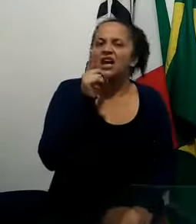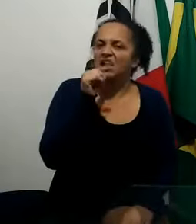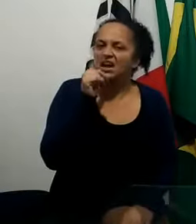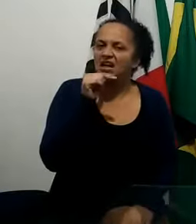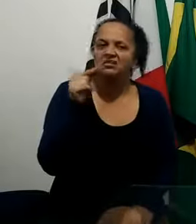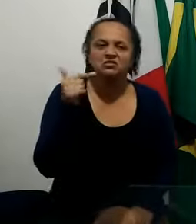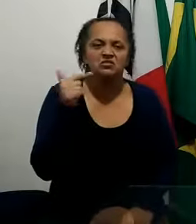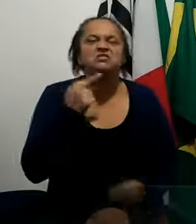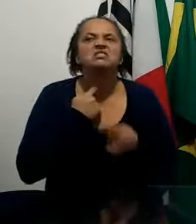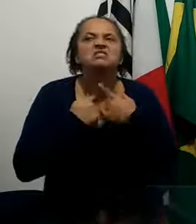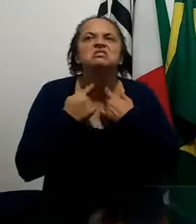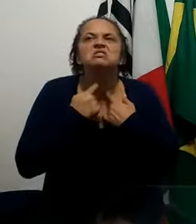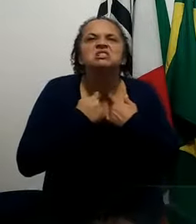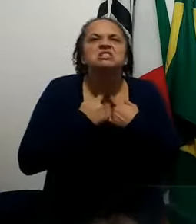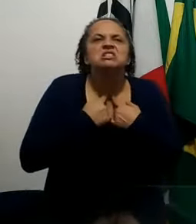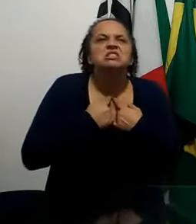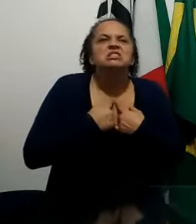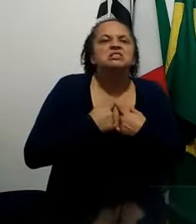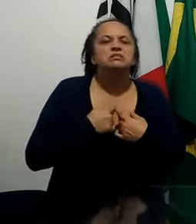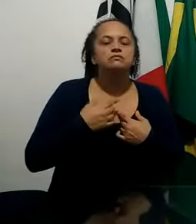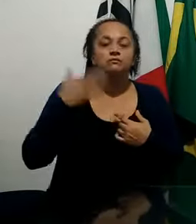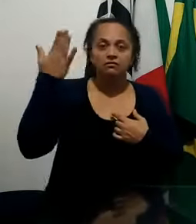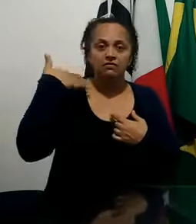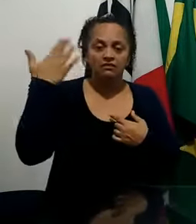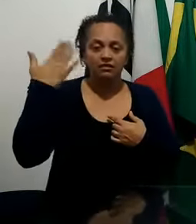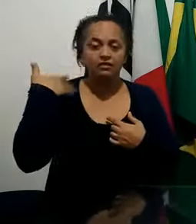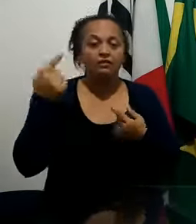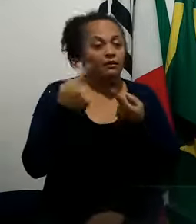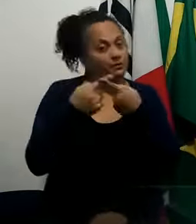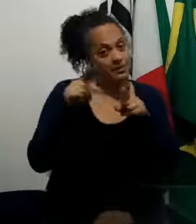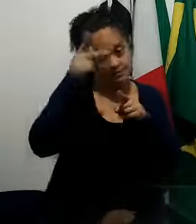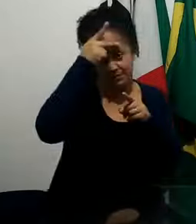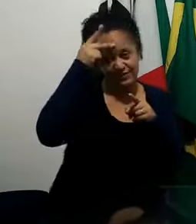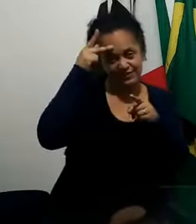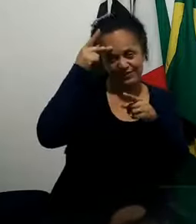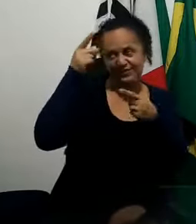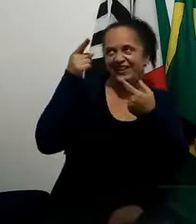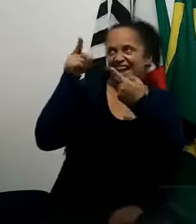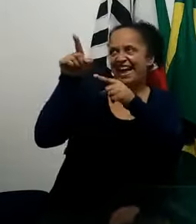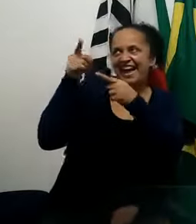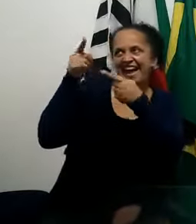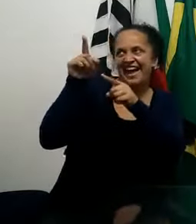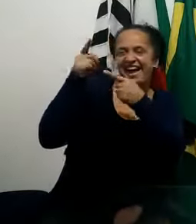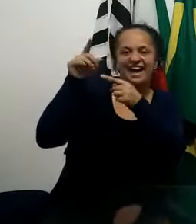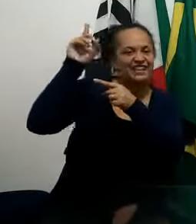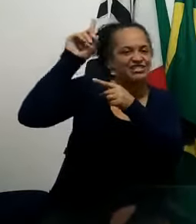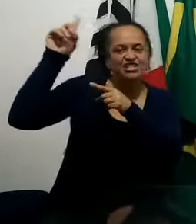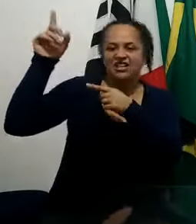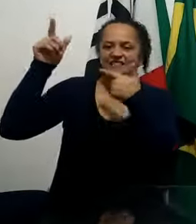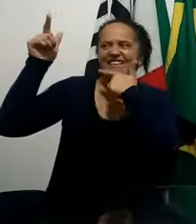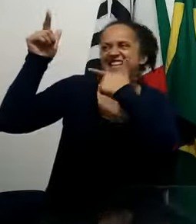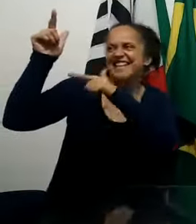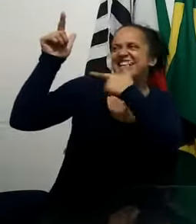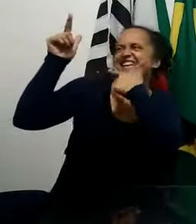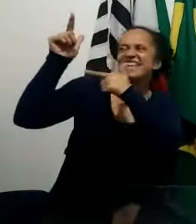arrepender, blasfemaram contra Deus. Então vem a sexta taça da ira de